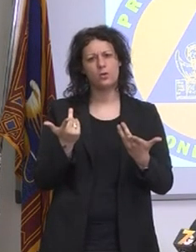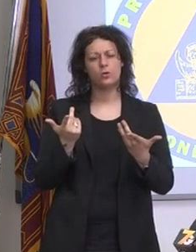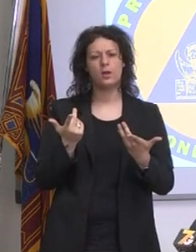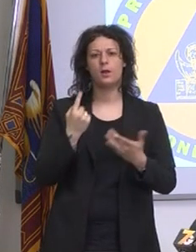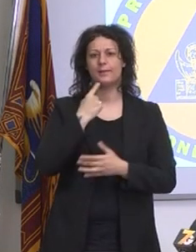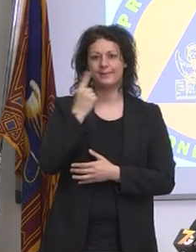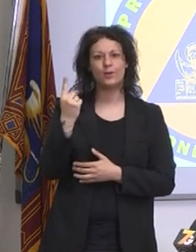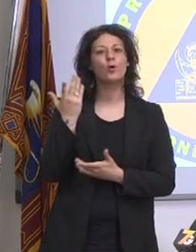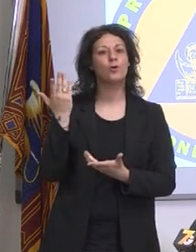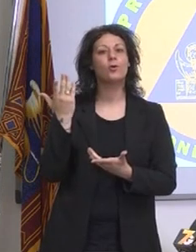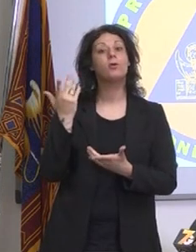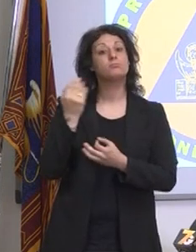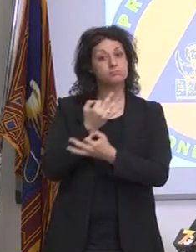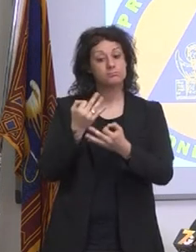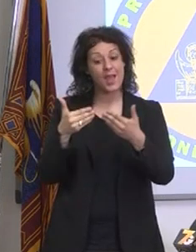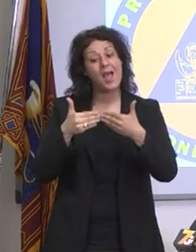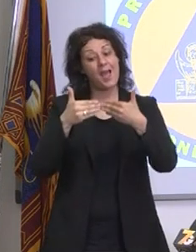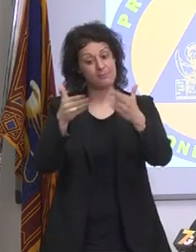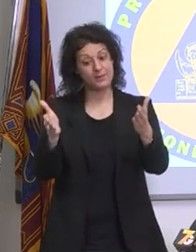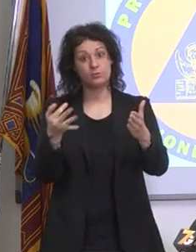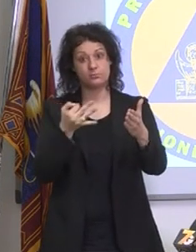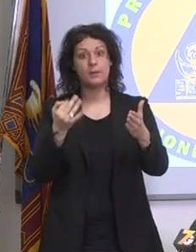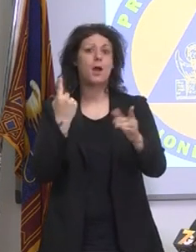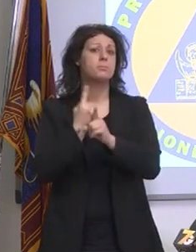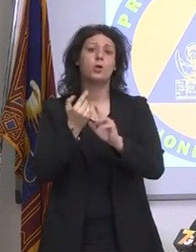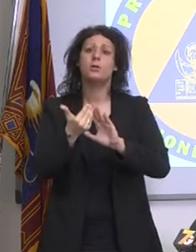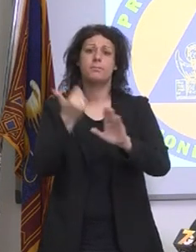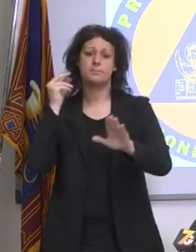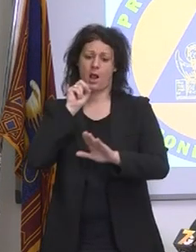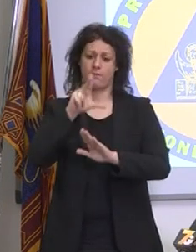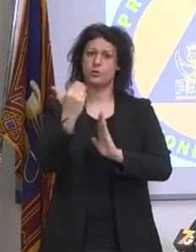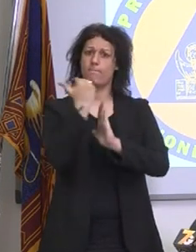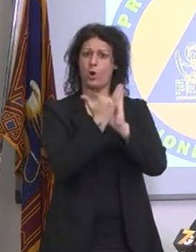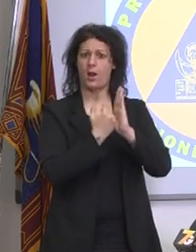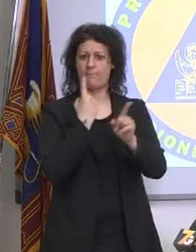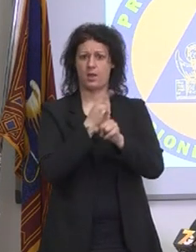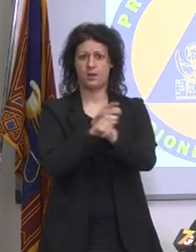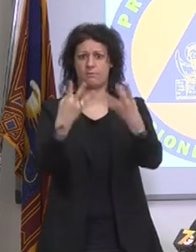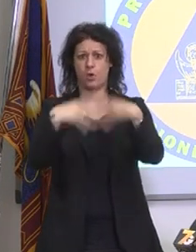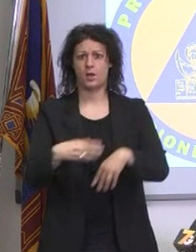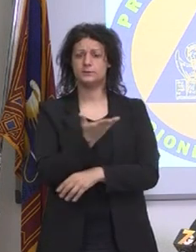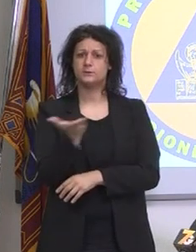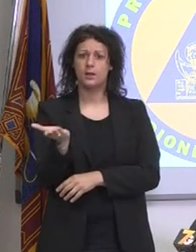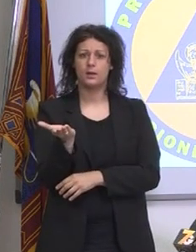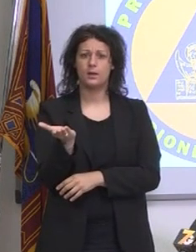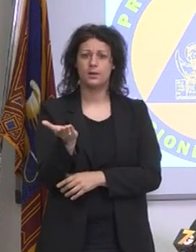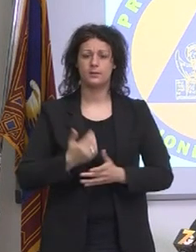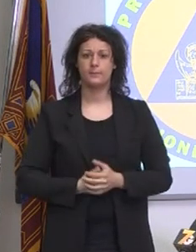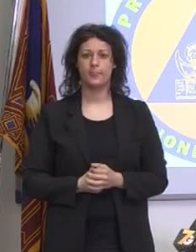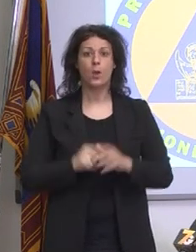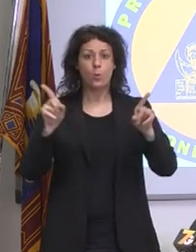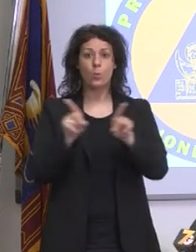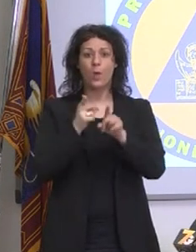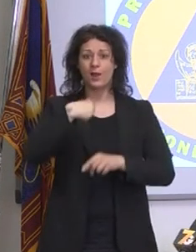apra, ma in maniera ovviamente programmata, in maniera tale che tutti noi ci sappiamo organizzare. Anche noi abbiamo un problema, che è